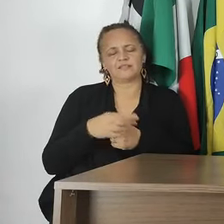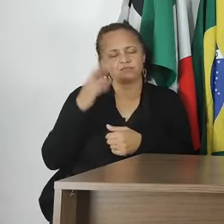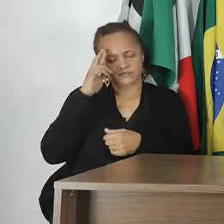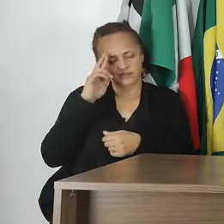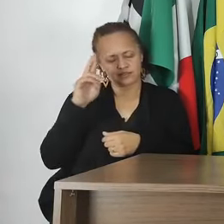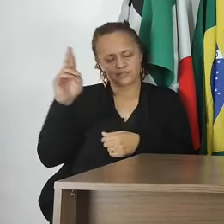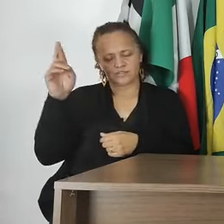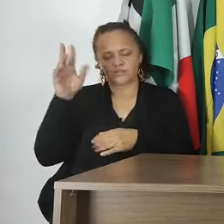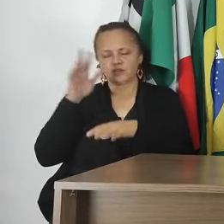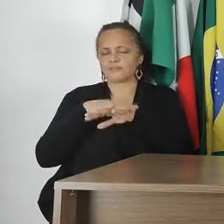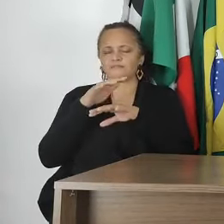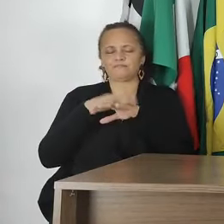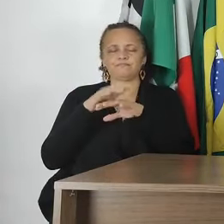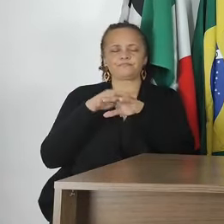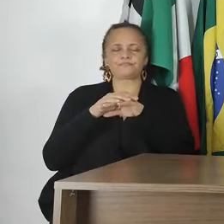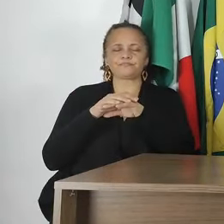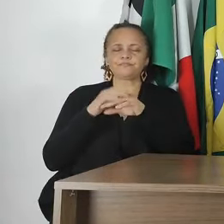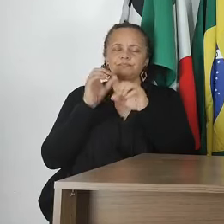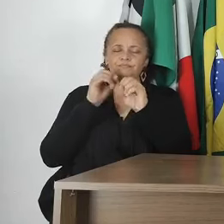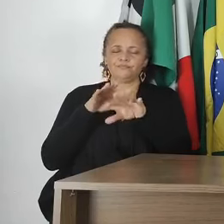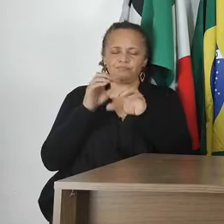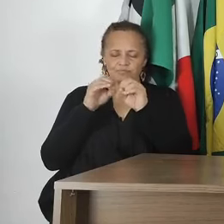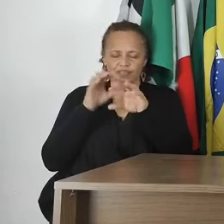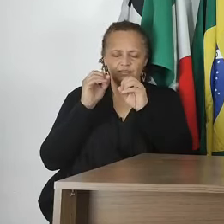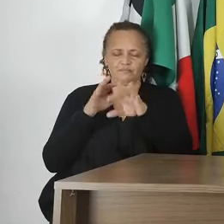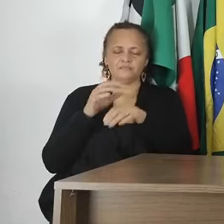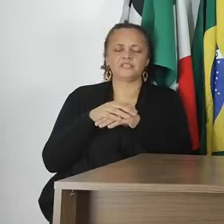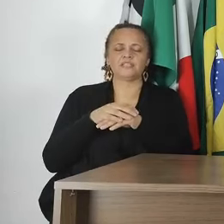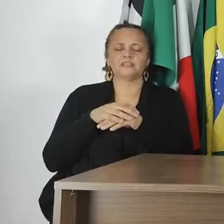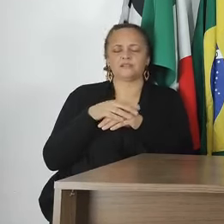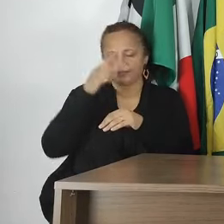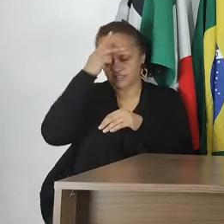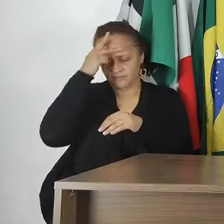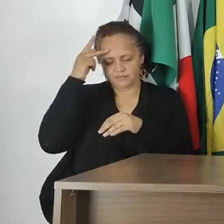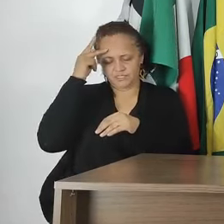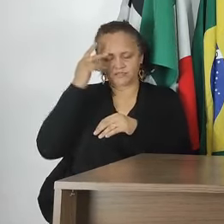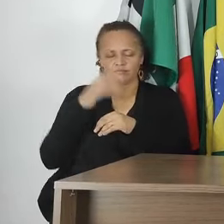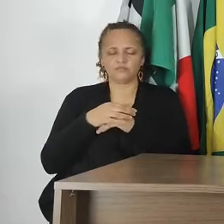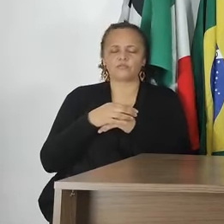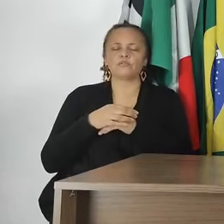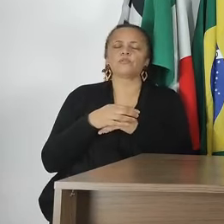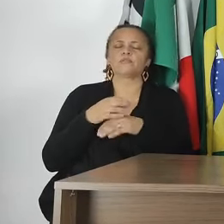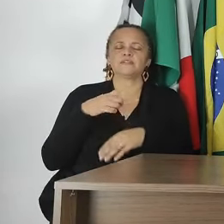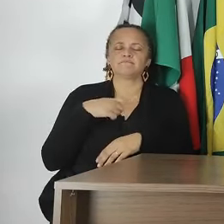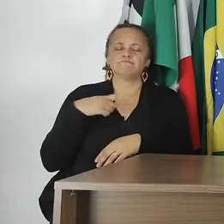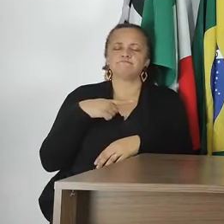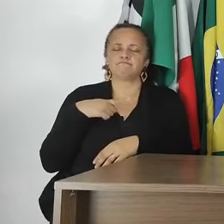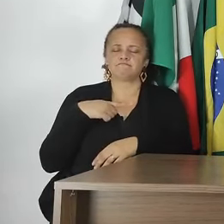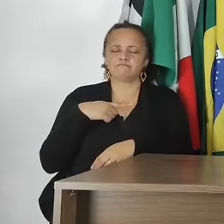de maneira sobrenatural ensiná-los, ó Deus, a como andar dentro desses preceitos, desse seu caminho,